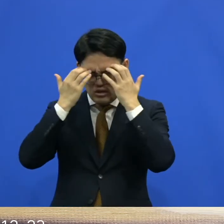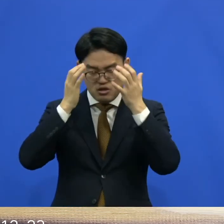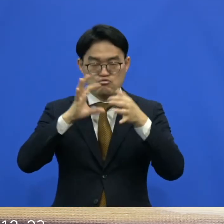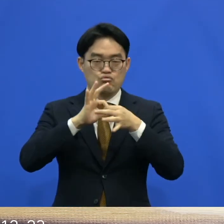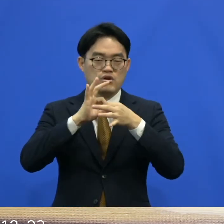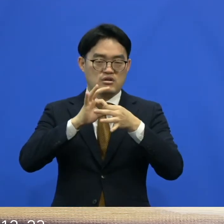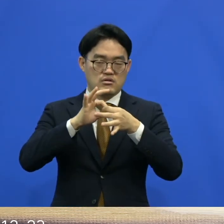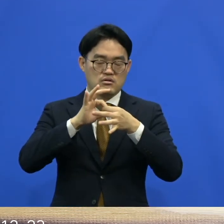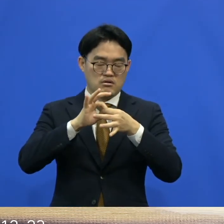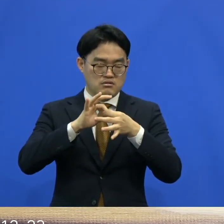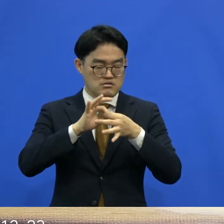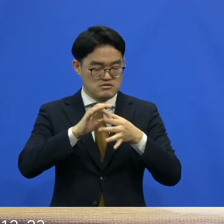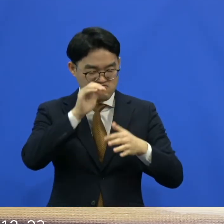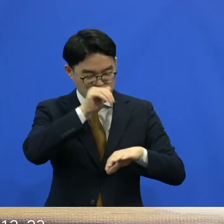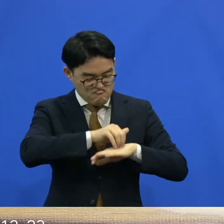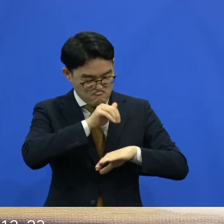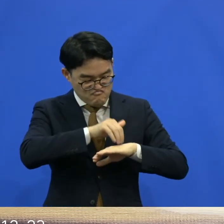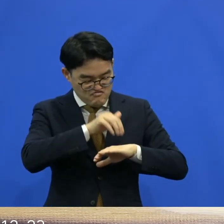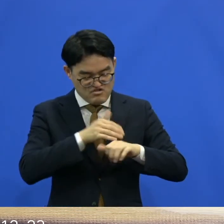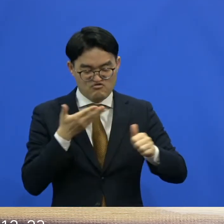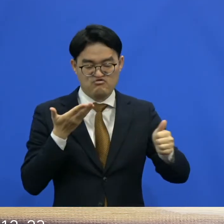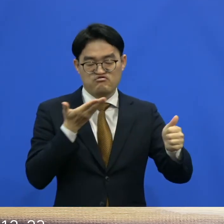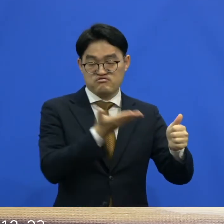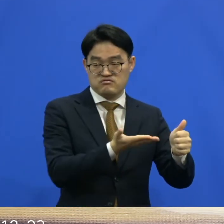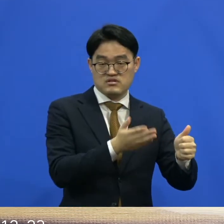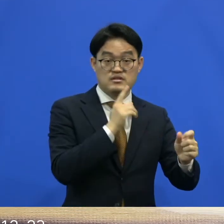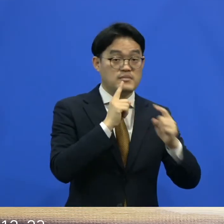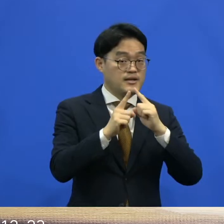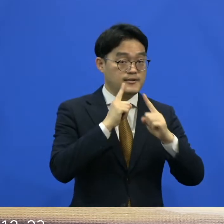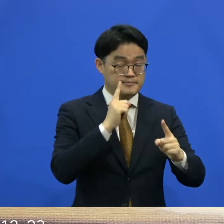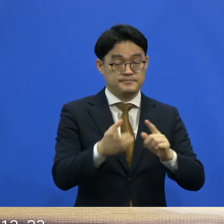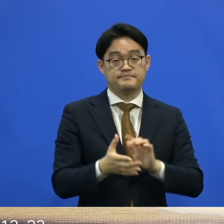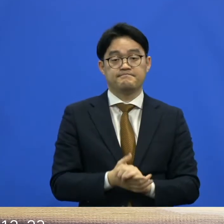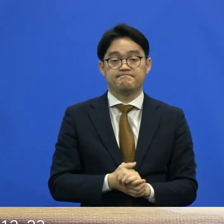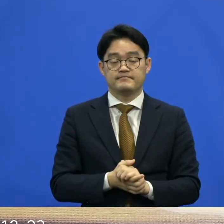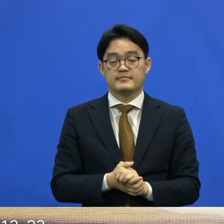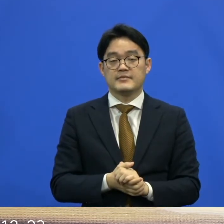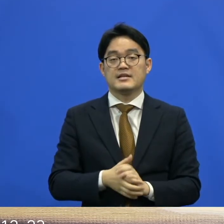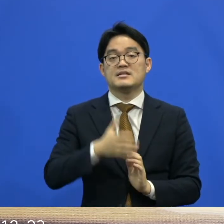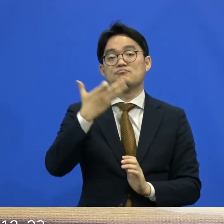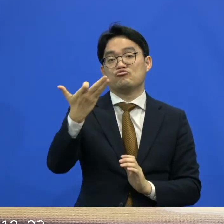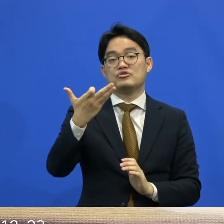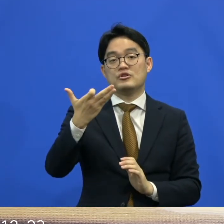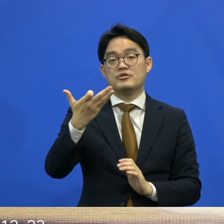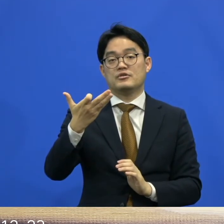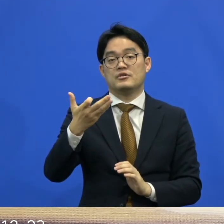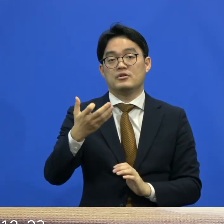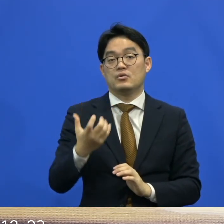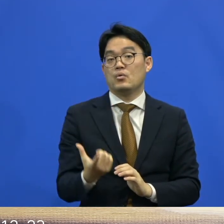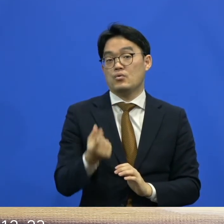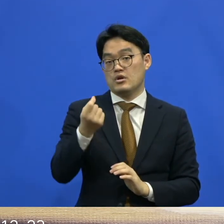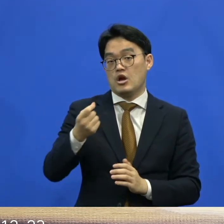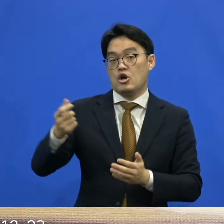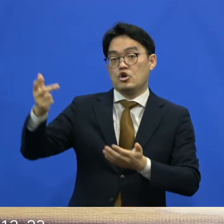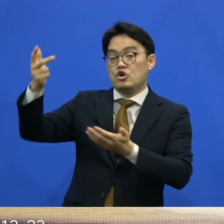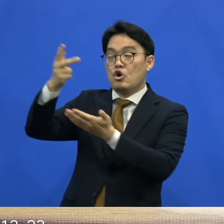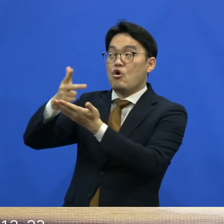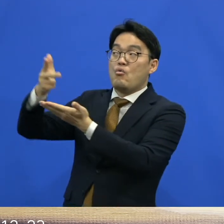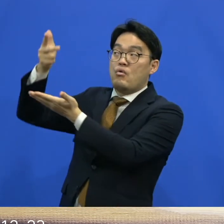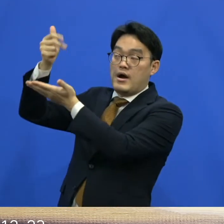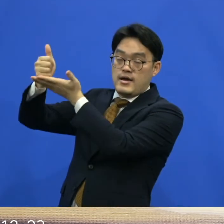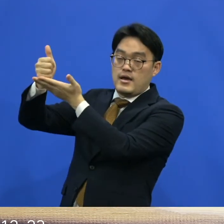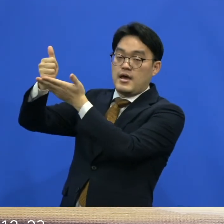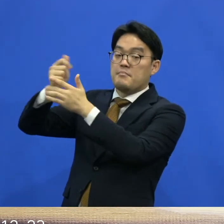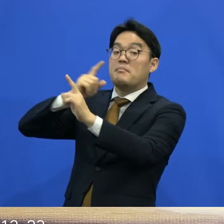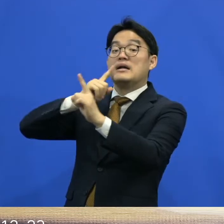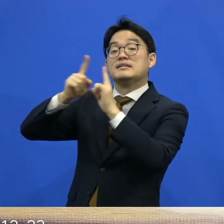자, 19절을 보십시오. 그게 어떻게 이루어졌는가? 곧 여호와의 말씀이 응할